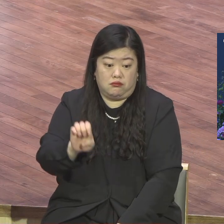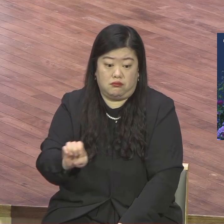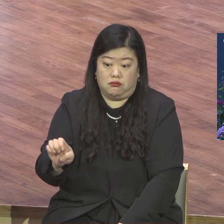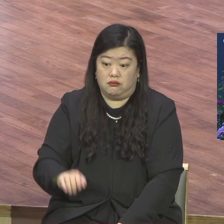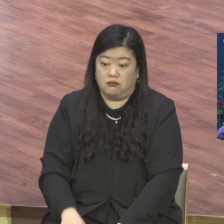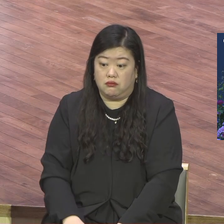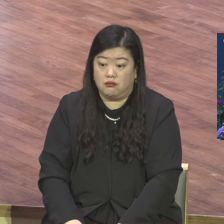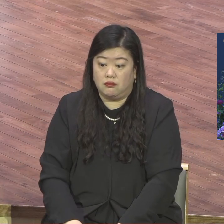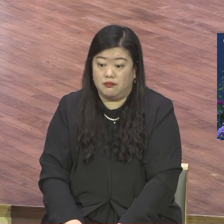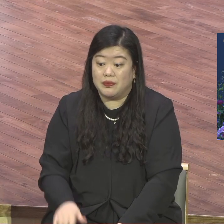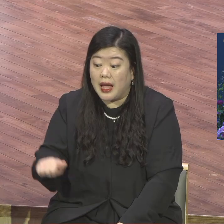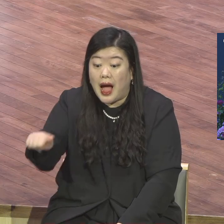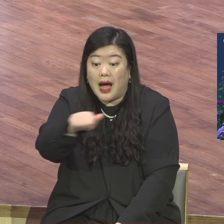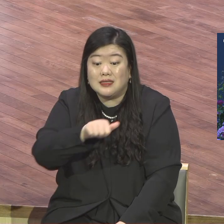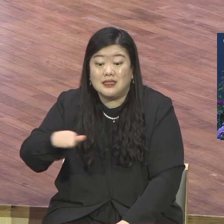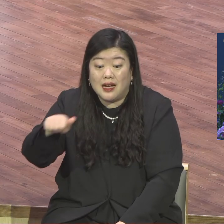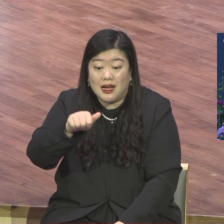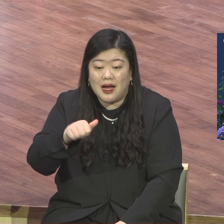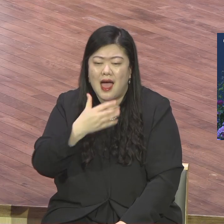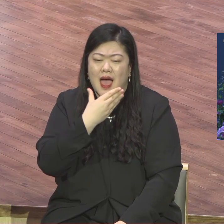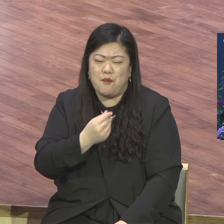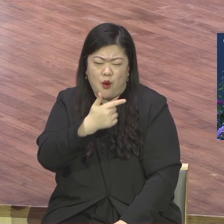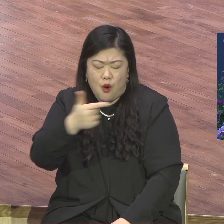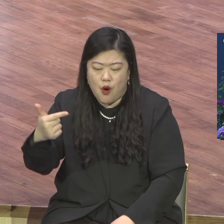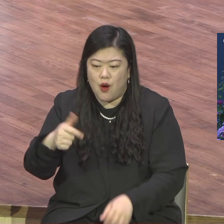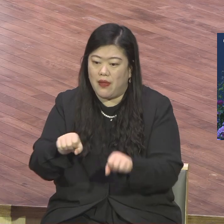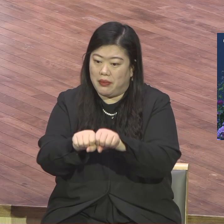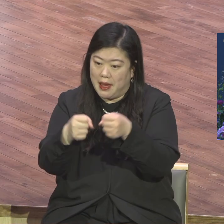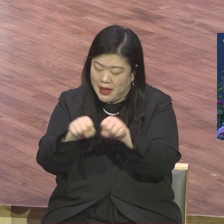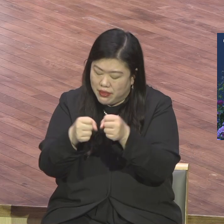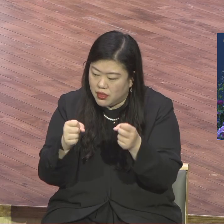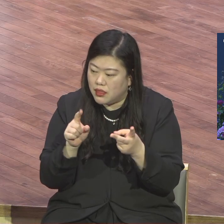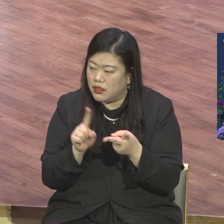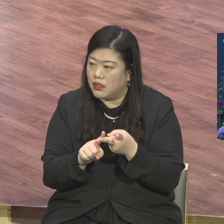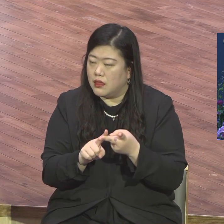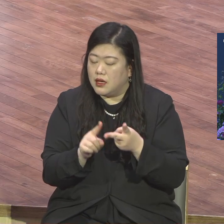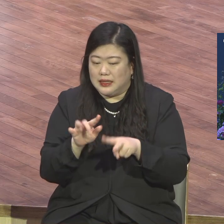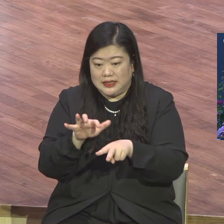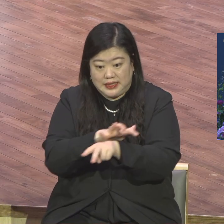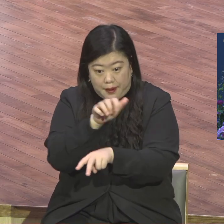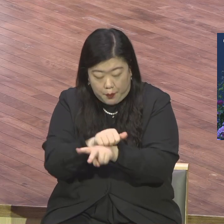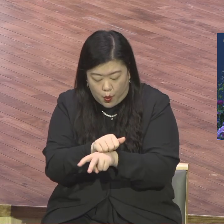아시아에서는 대만이 26위, 싱가포르가 27위, 일본이 24위,